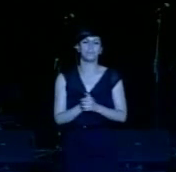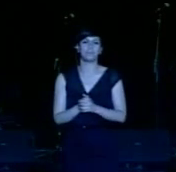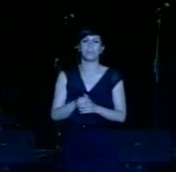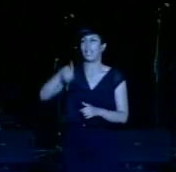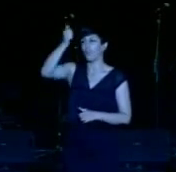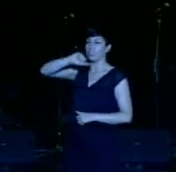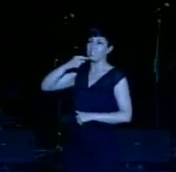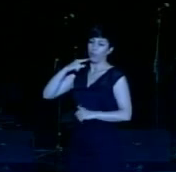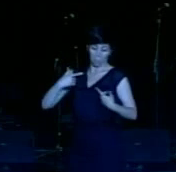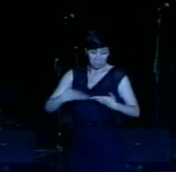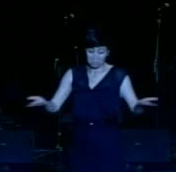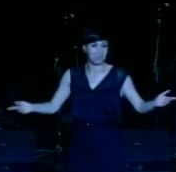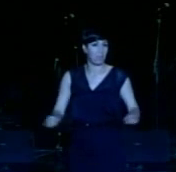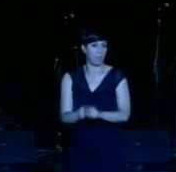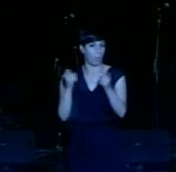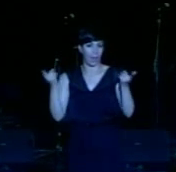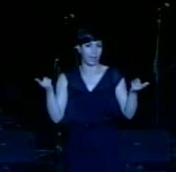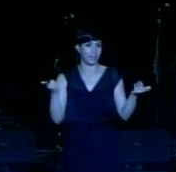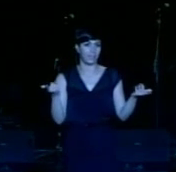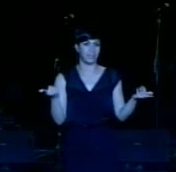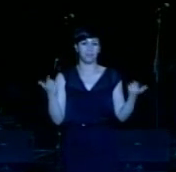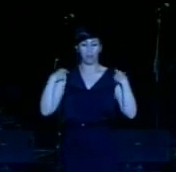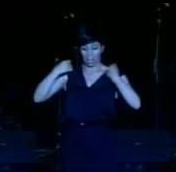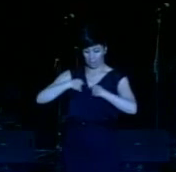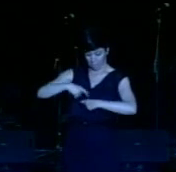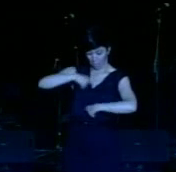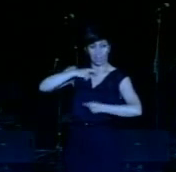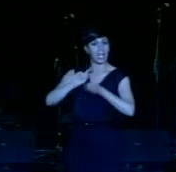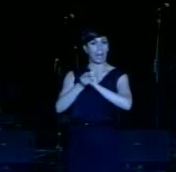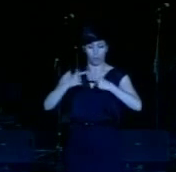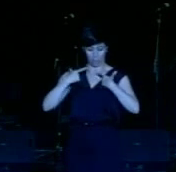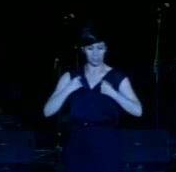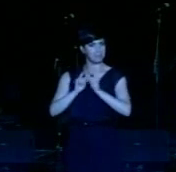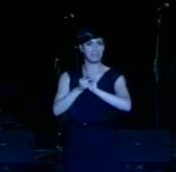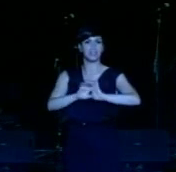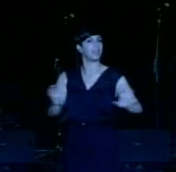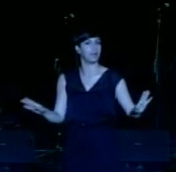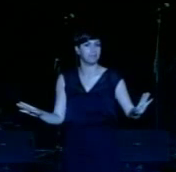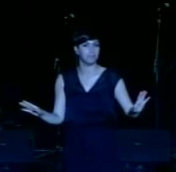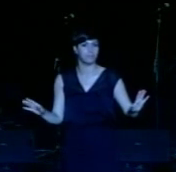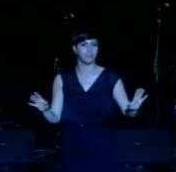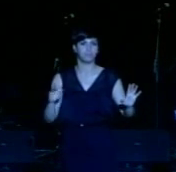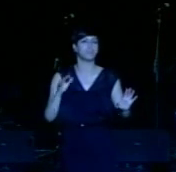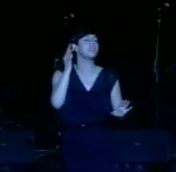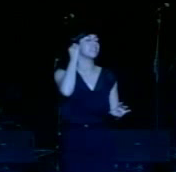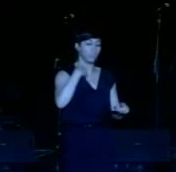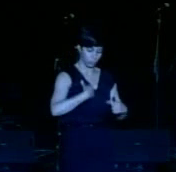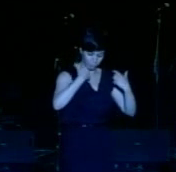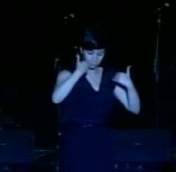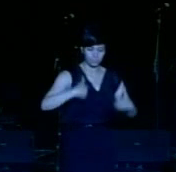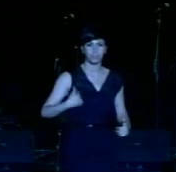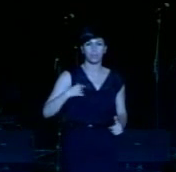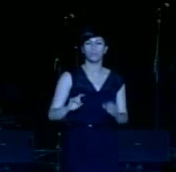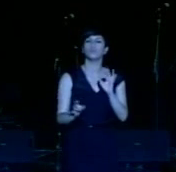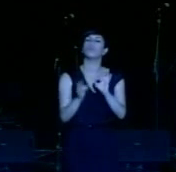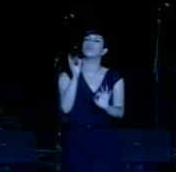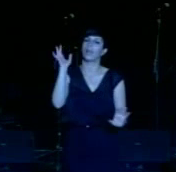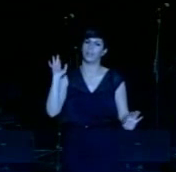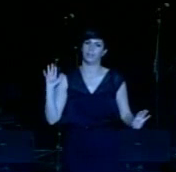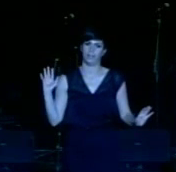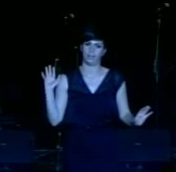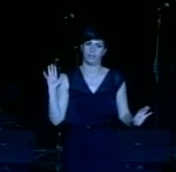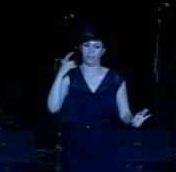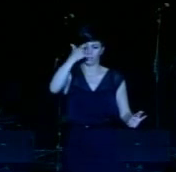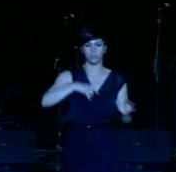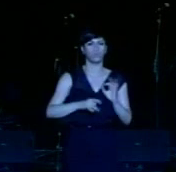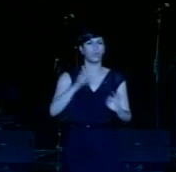cualquier cosa... Pues, nosotros con cualquier cosita. Un traje, yo, cambias la corbata, cambias la camisa, parecido. Yo la verdad es que tengo mucha suerte. Tengo una suerte tremenda